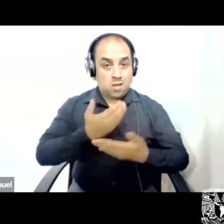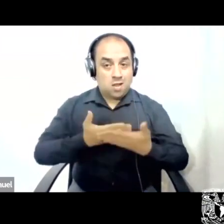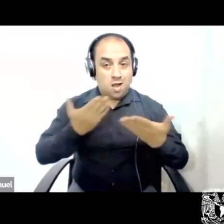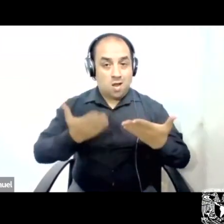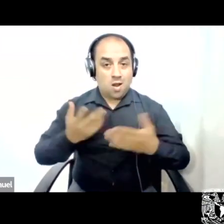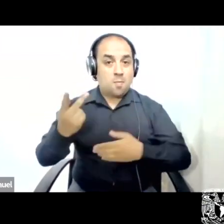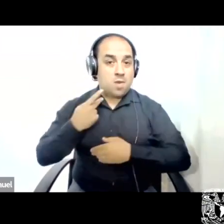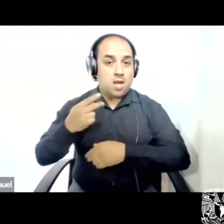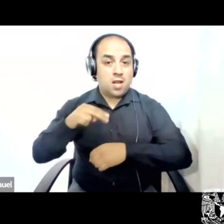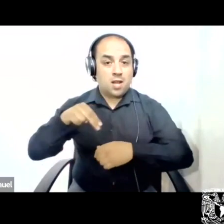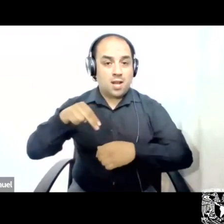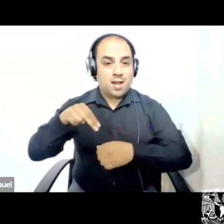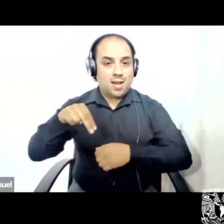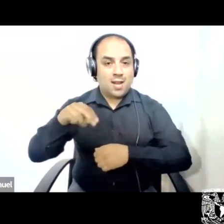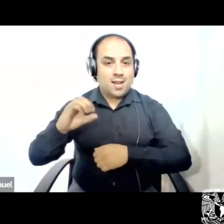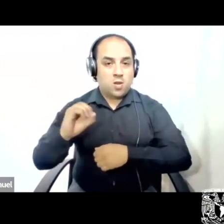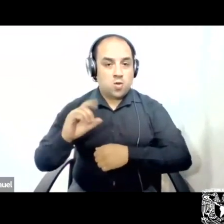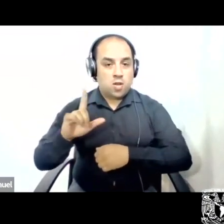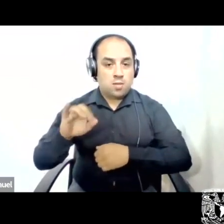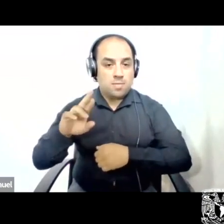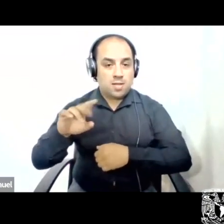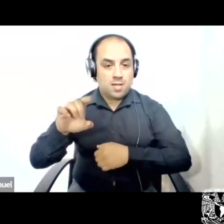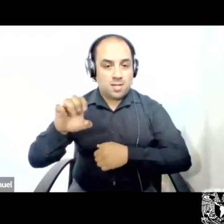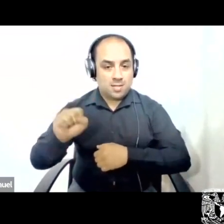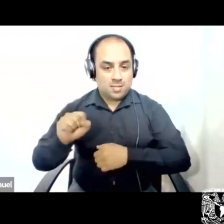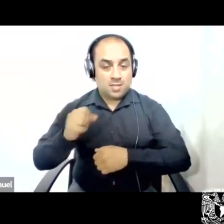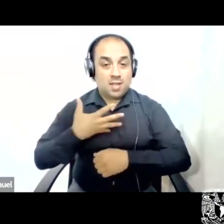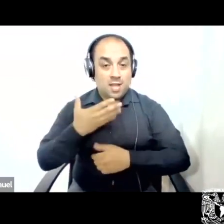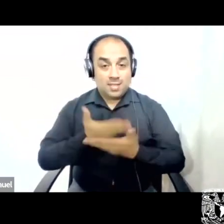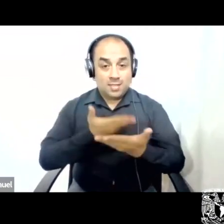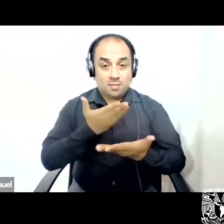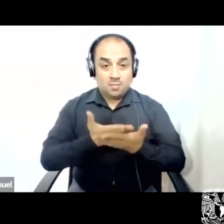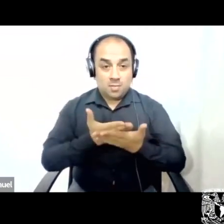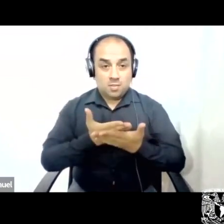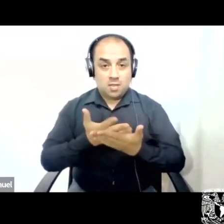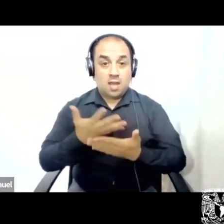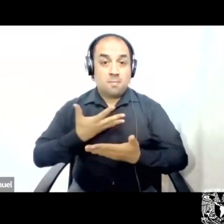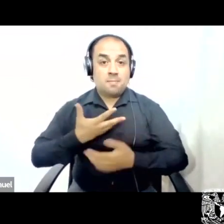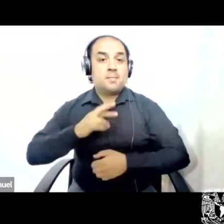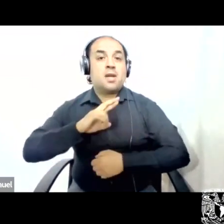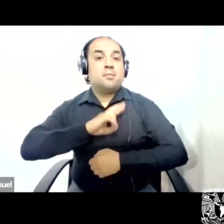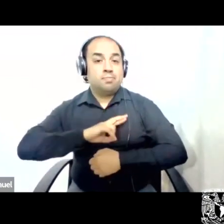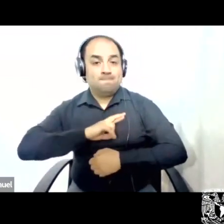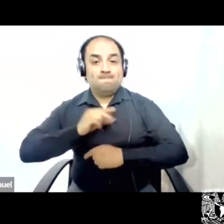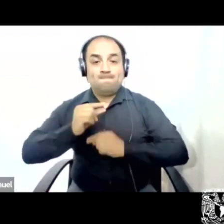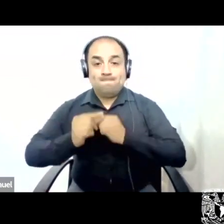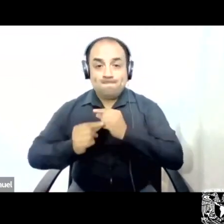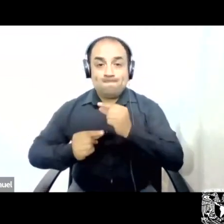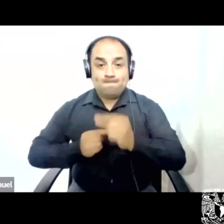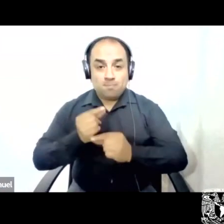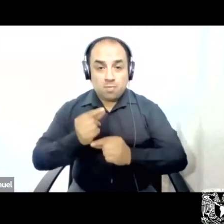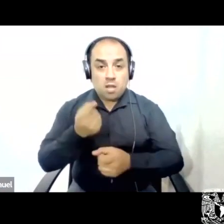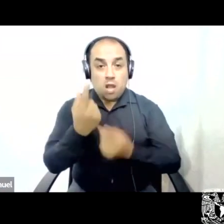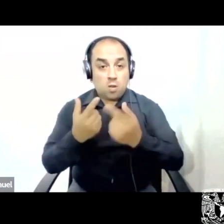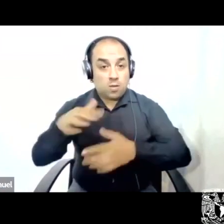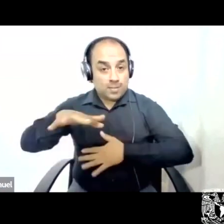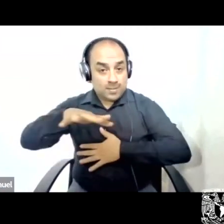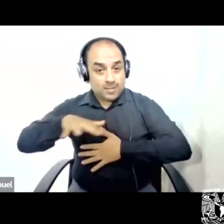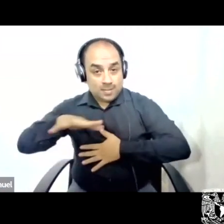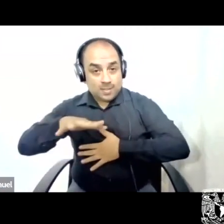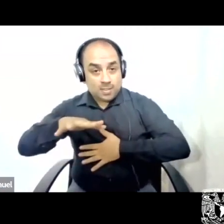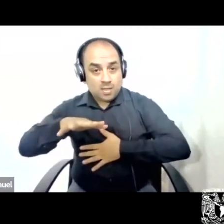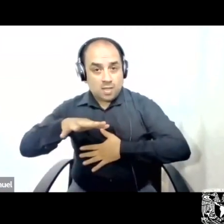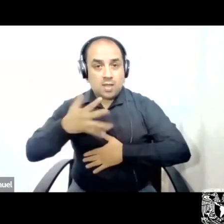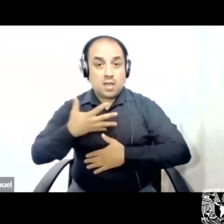neoliberales, esto se va a ver como un servicio y se va a dar la privatización, poco a poco en algunos espacios algo